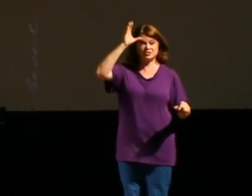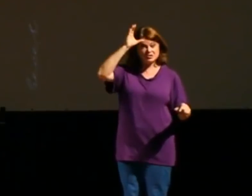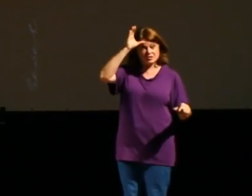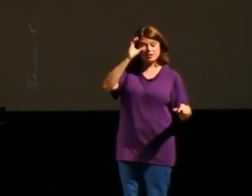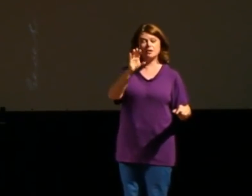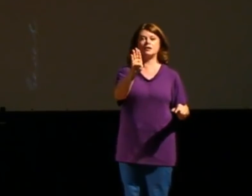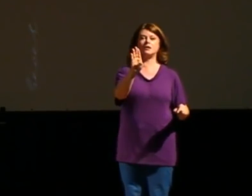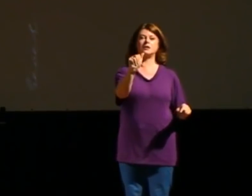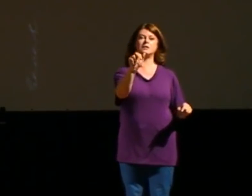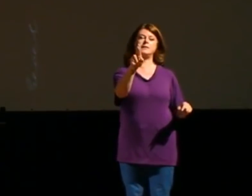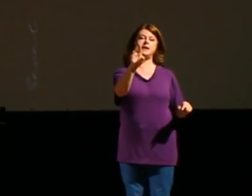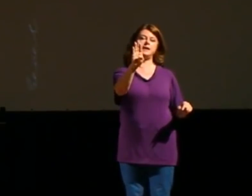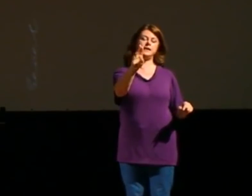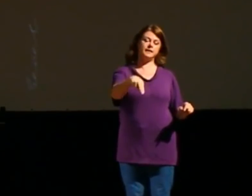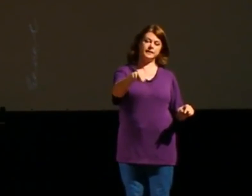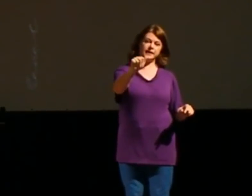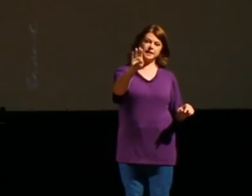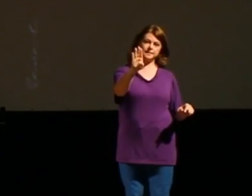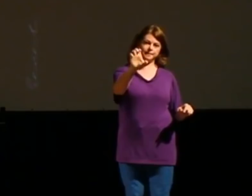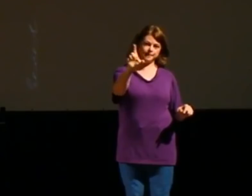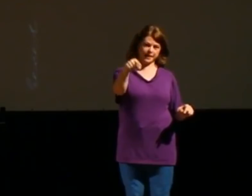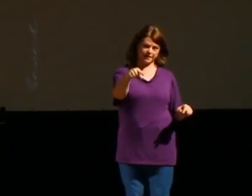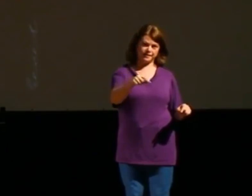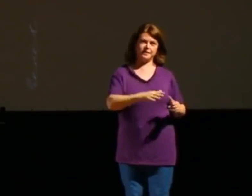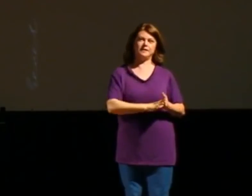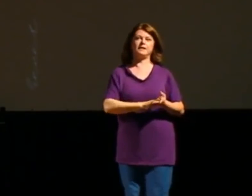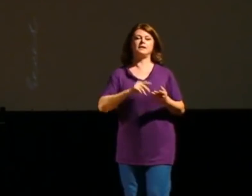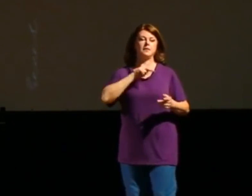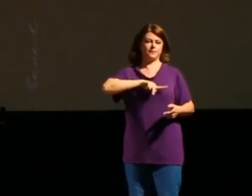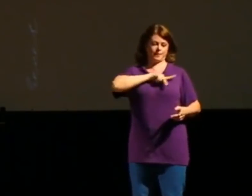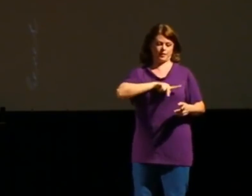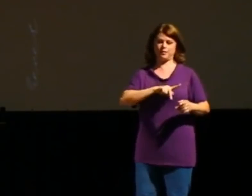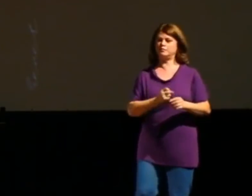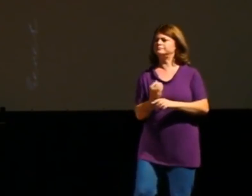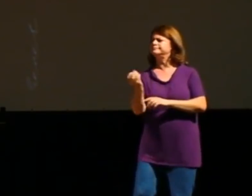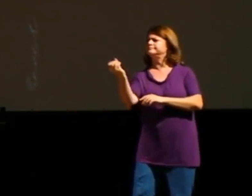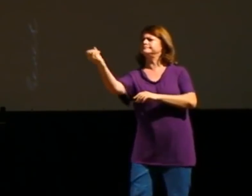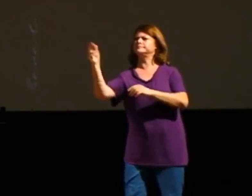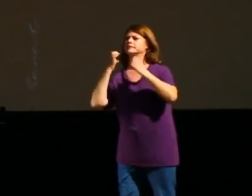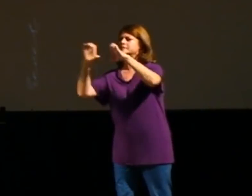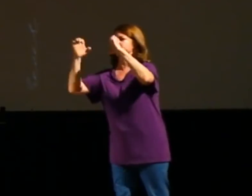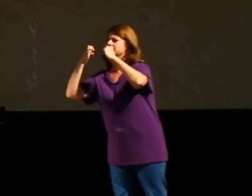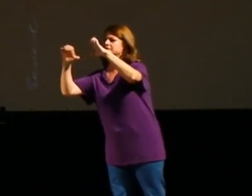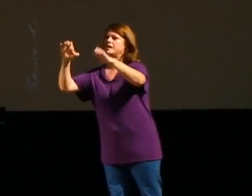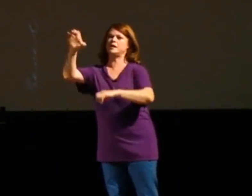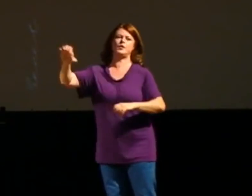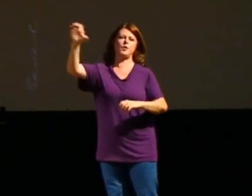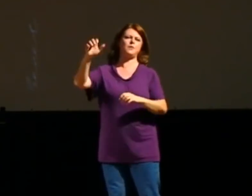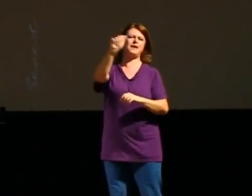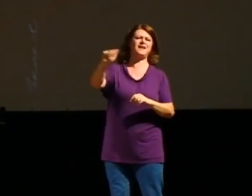vai evangelizar a Ásia, enquanto Paulo vai evangelizar aquela região da Europa, da Grécia e depois vai até